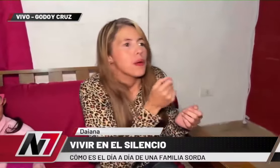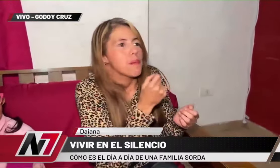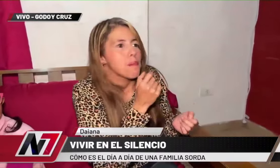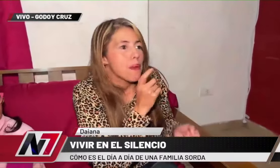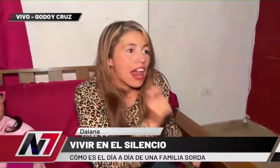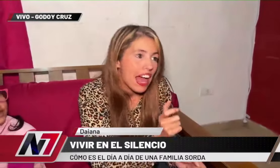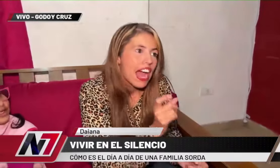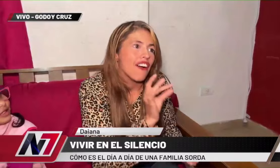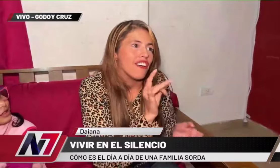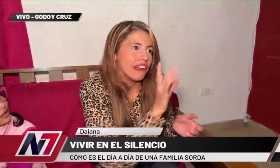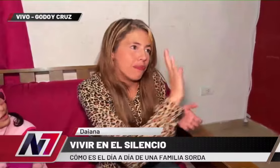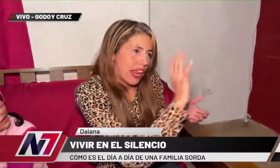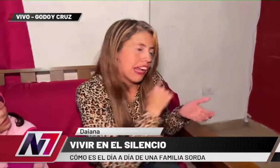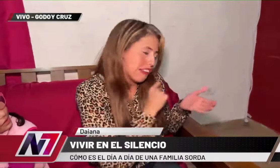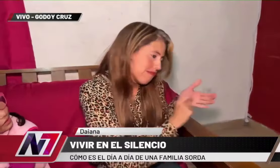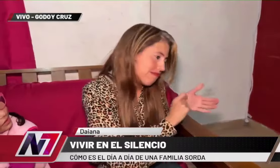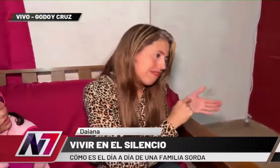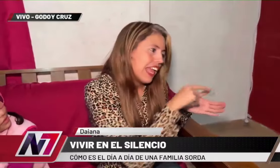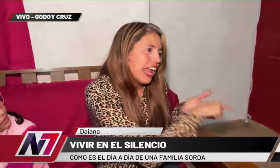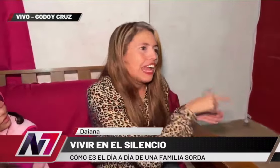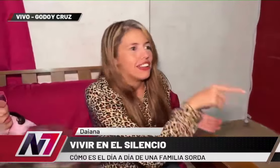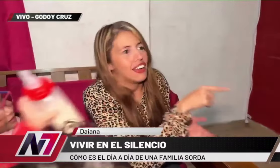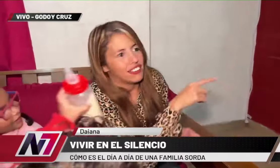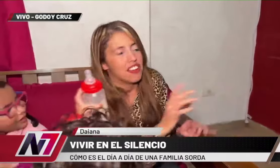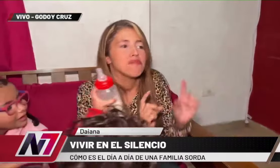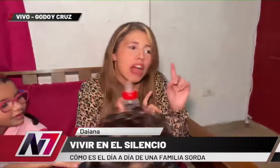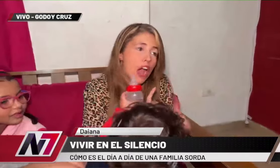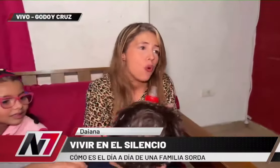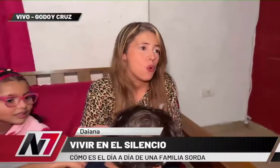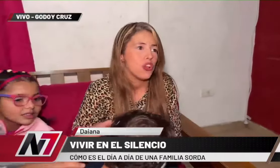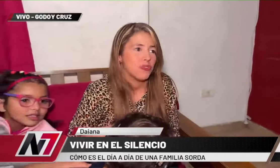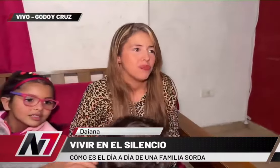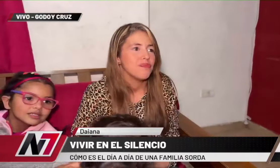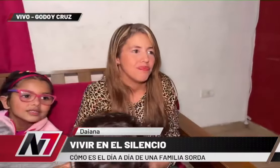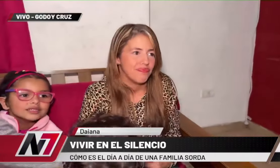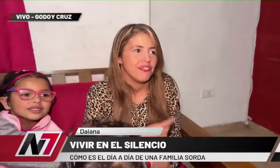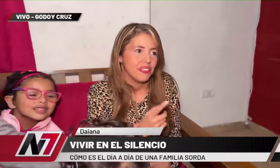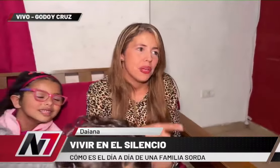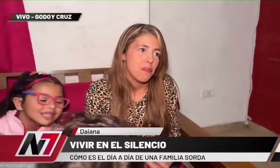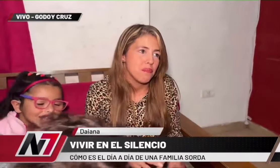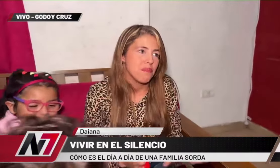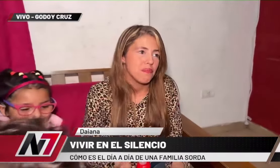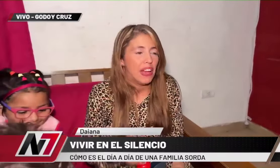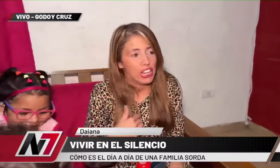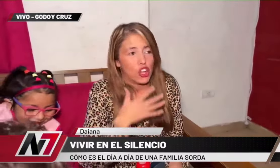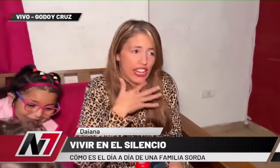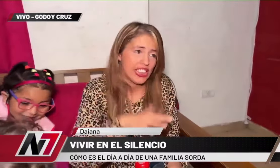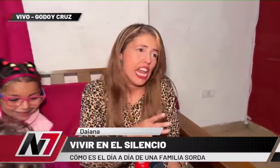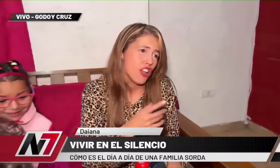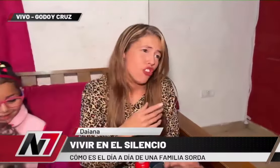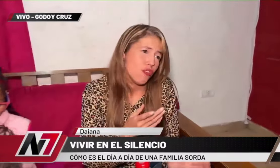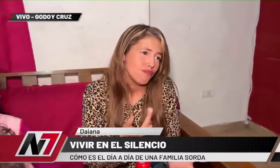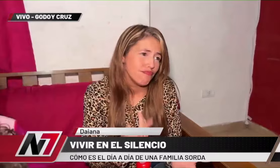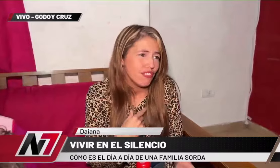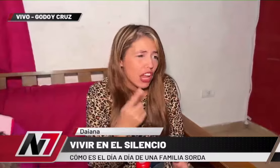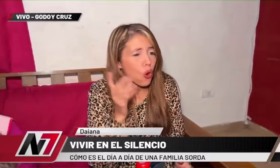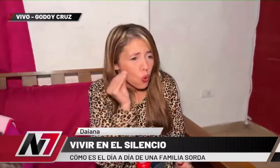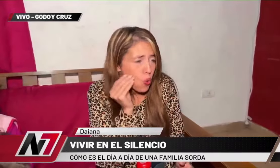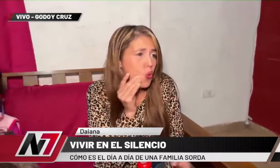entonces hay algunas palabras que no entiendo, entonces o yo necesito solicitarle algo al comercio y no